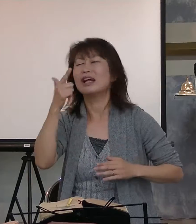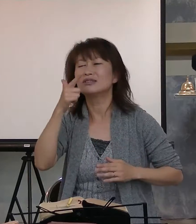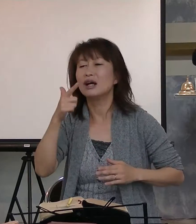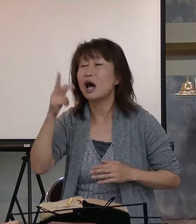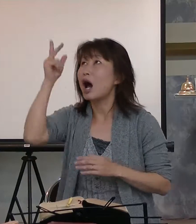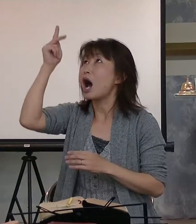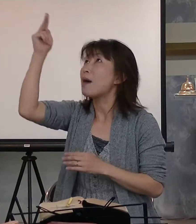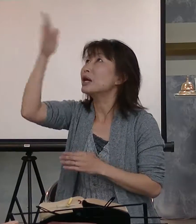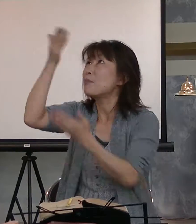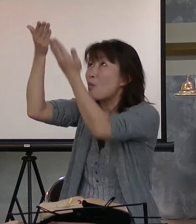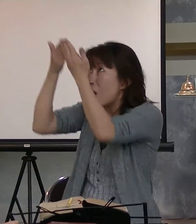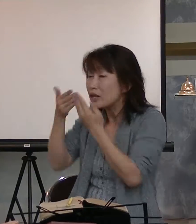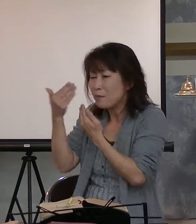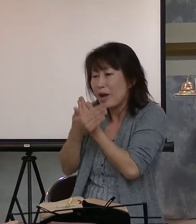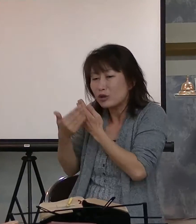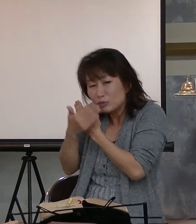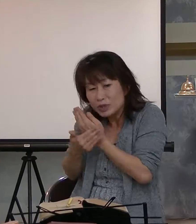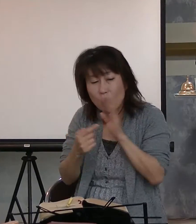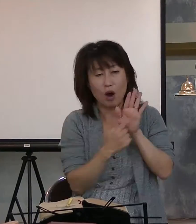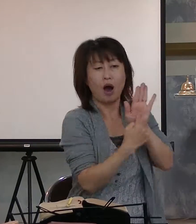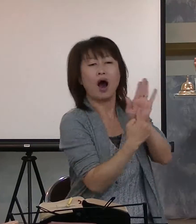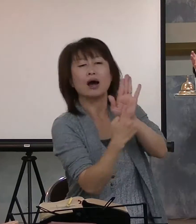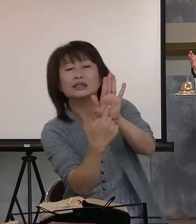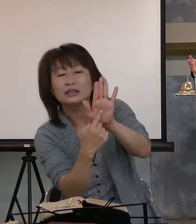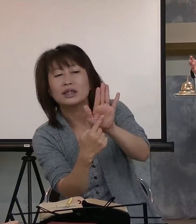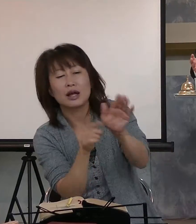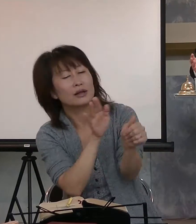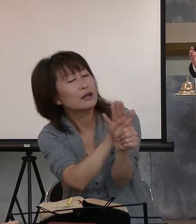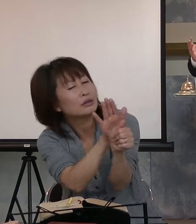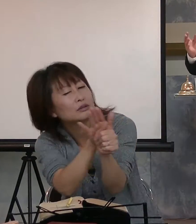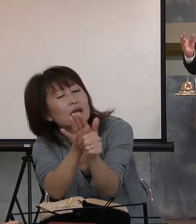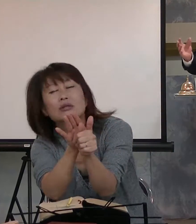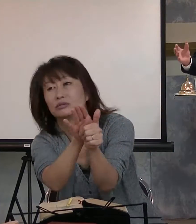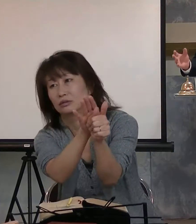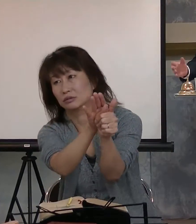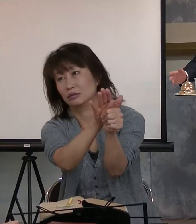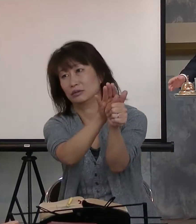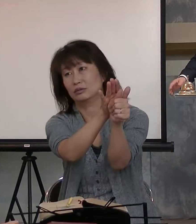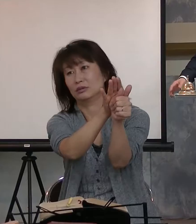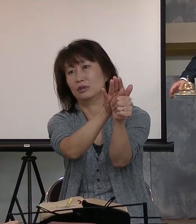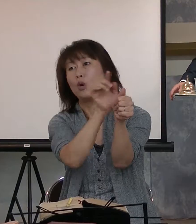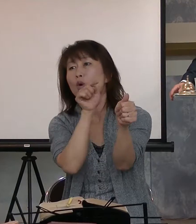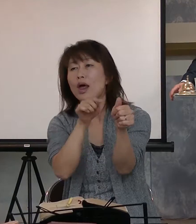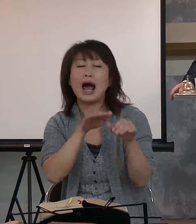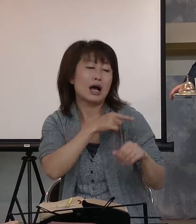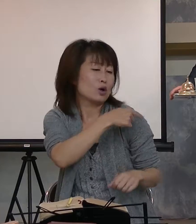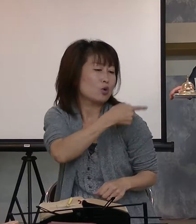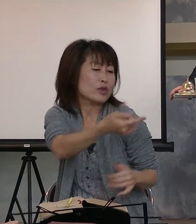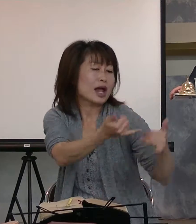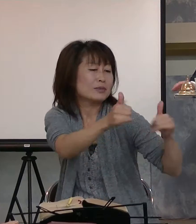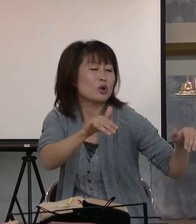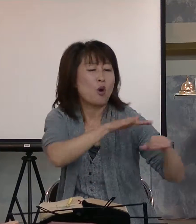恵みを証しし、その人たちを助ける。これが隣人愛することなんです